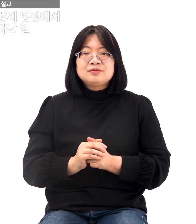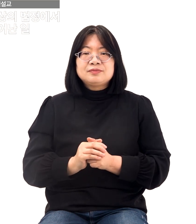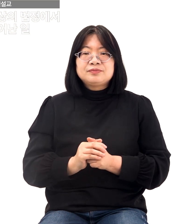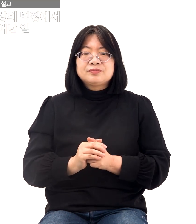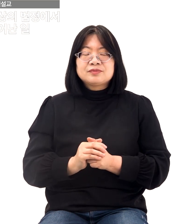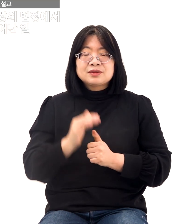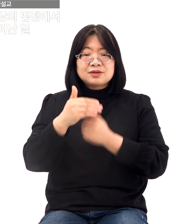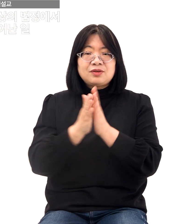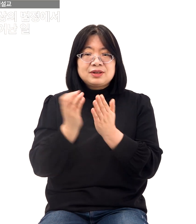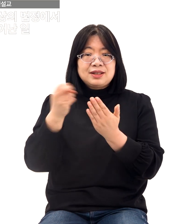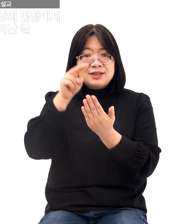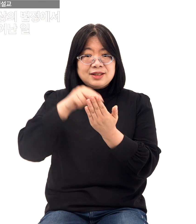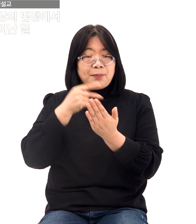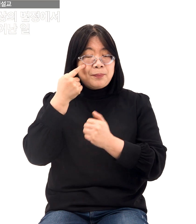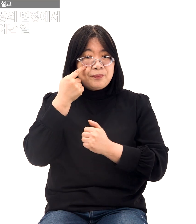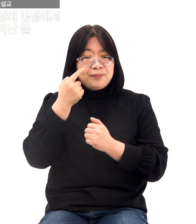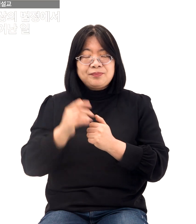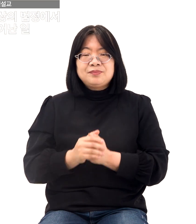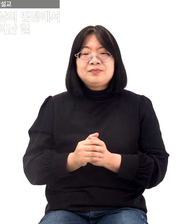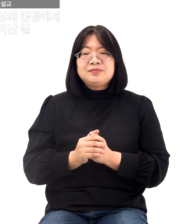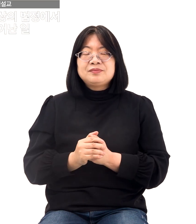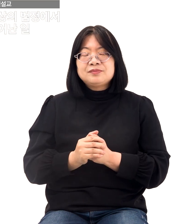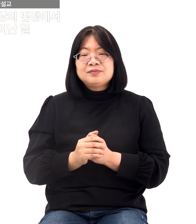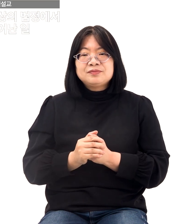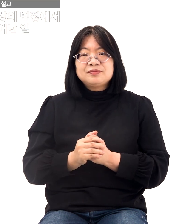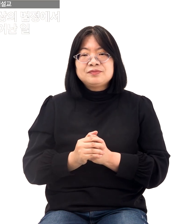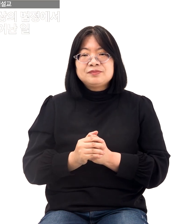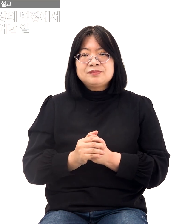자, 성경을 다시 보십시다.